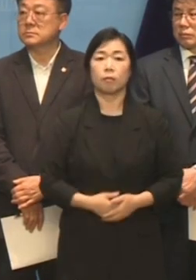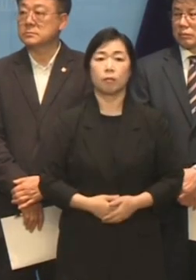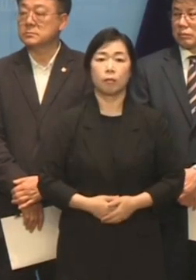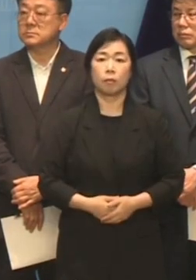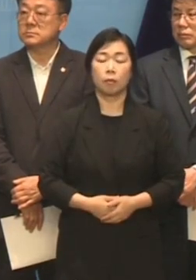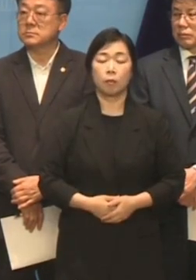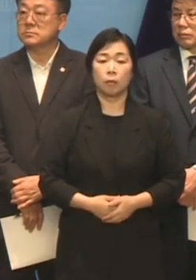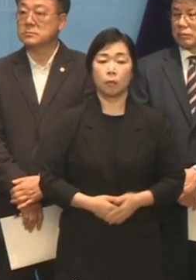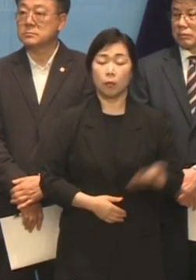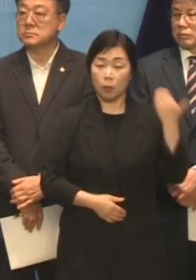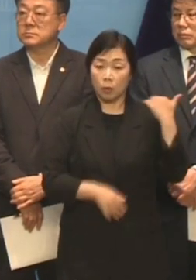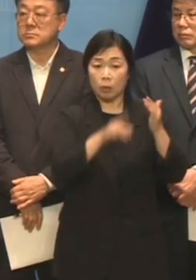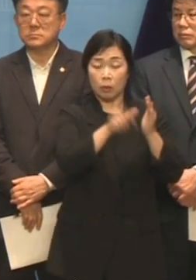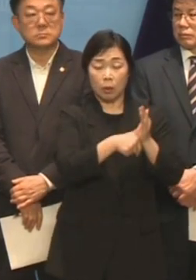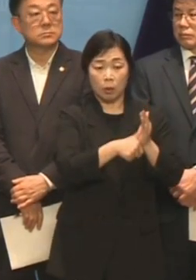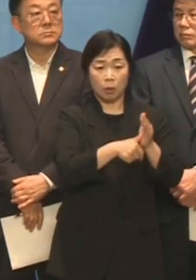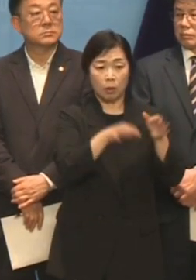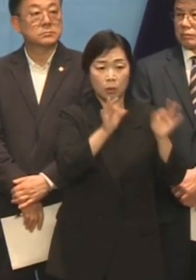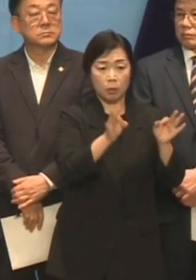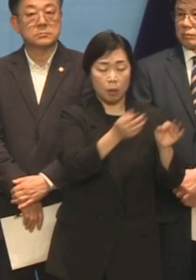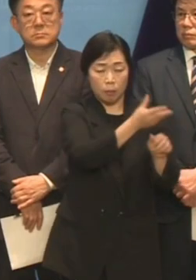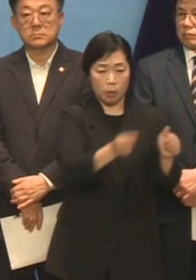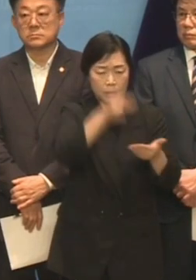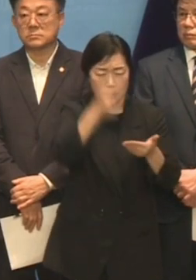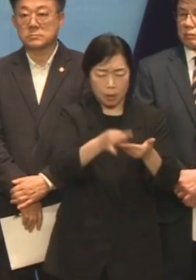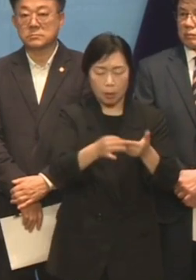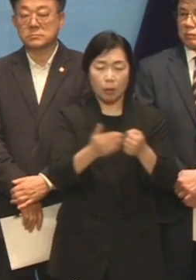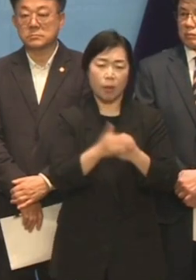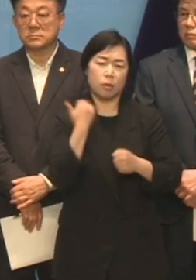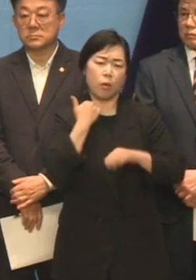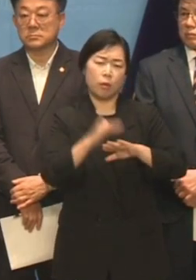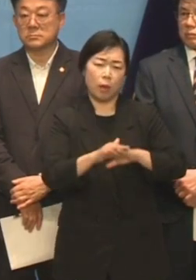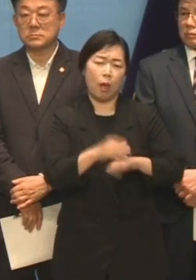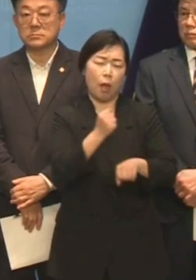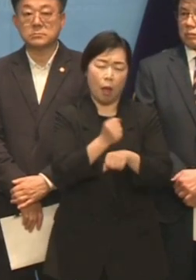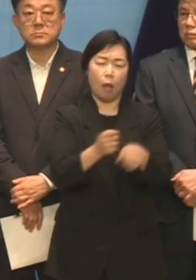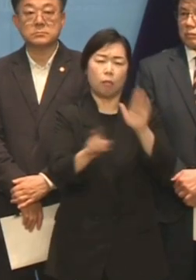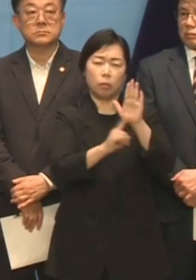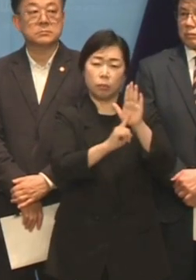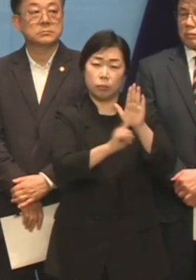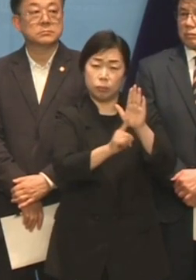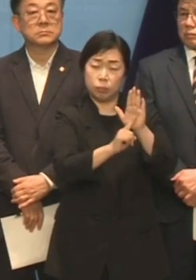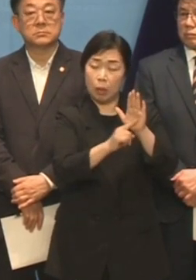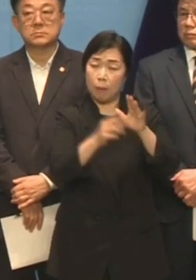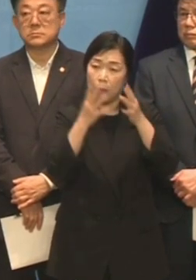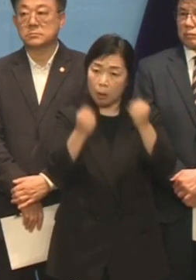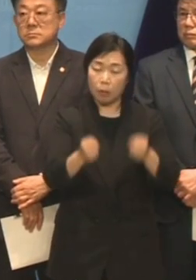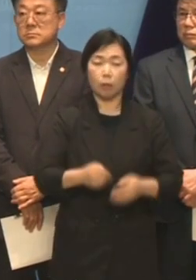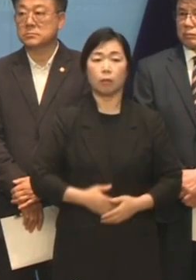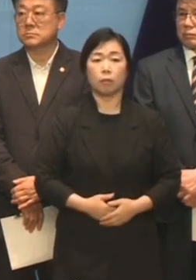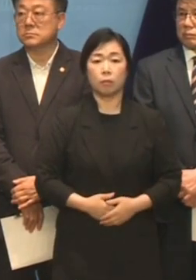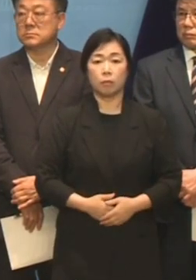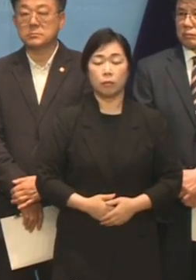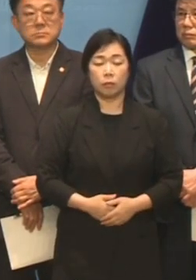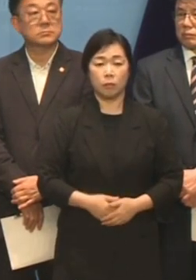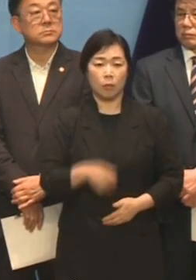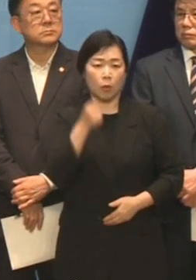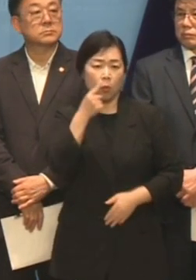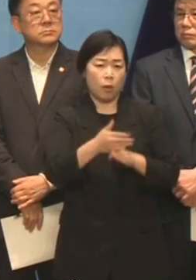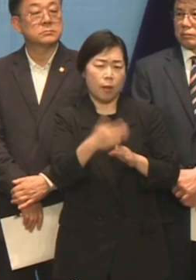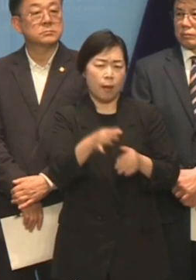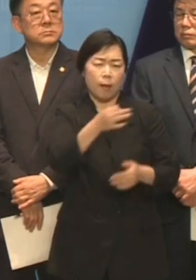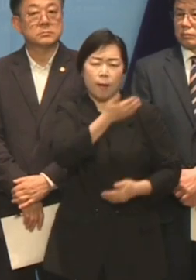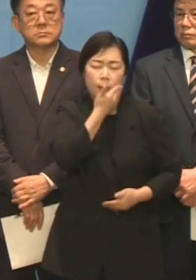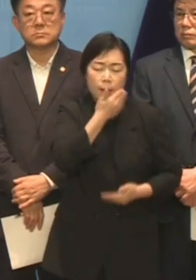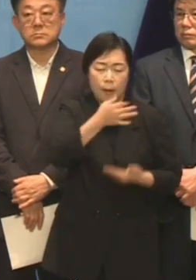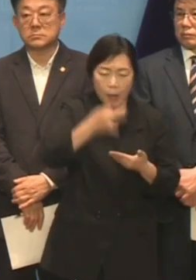그 당시 저금리, 최저금리 때문에 전세를 해라고 얼마나 홍보하셨고 추천하셨습니까? 조금이라도 월세를 아끼기